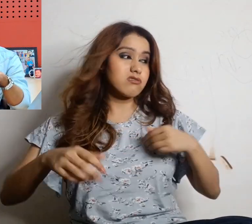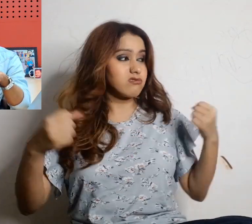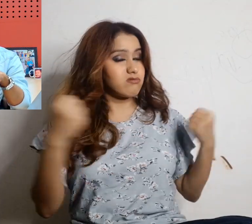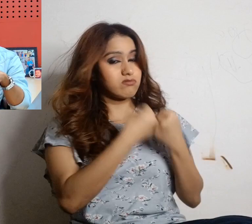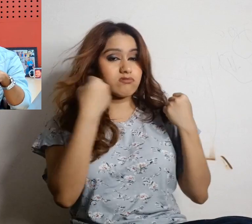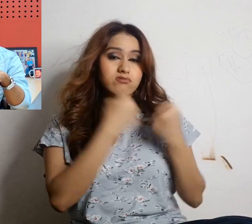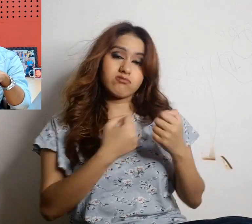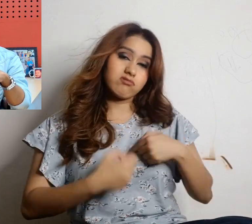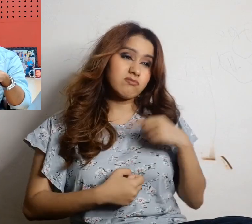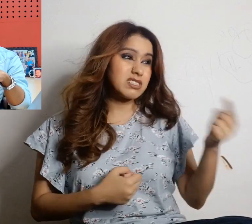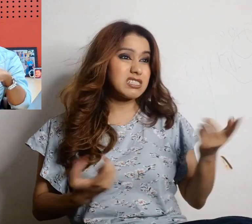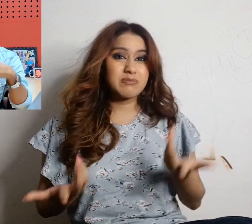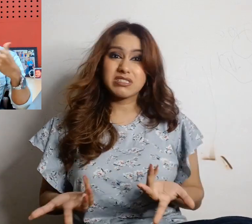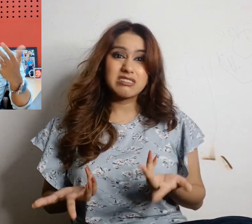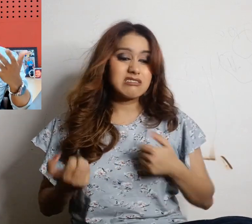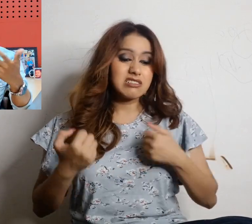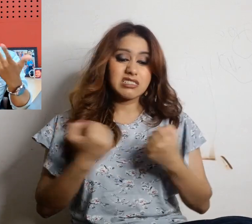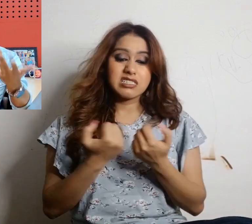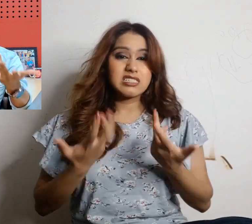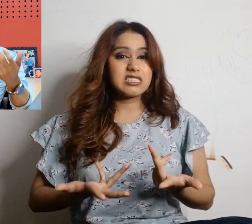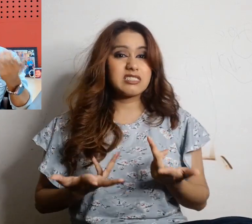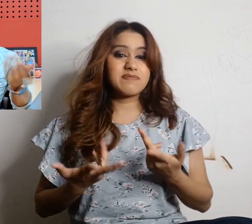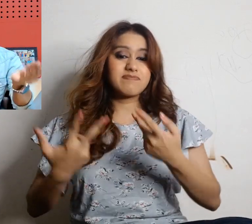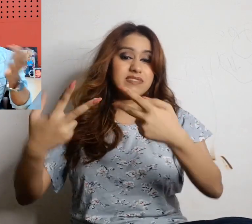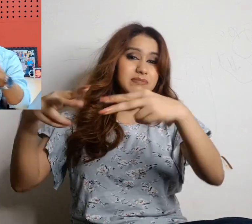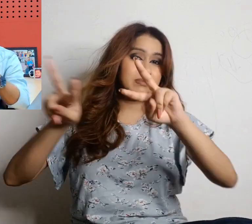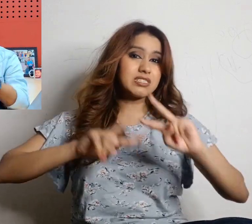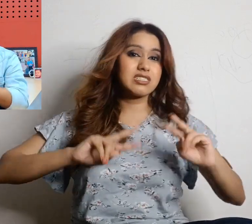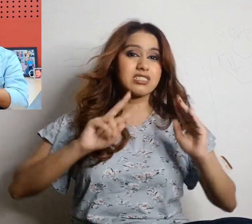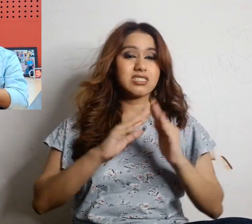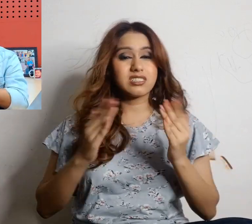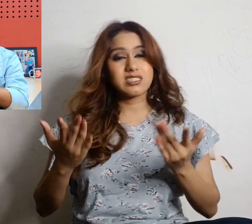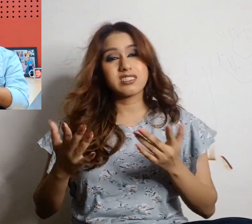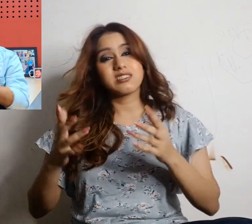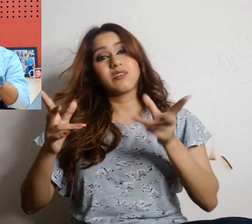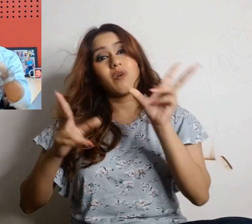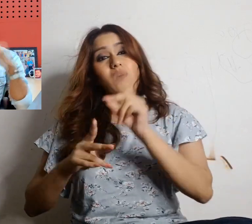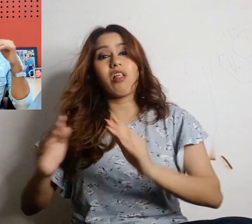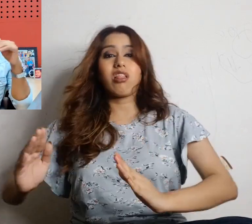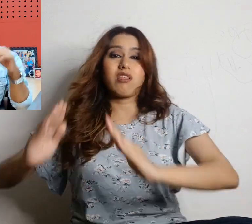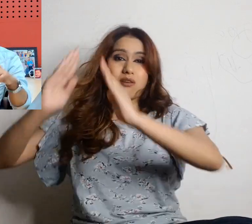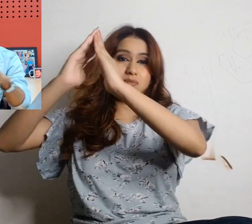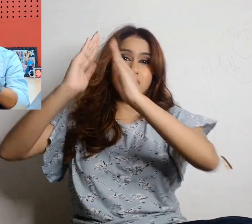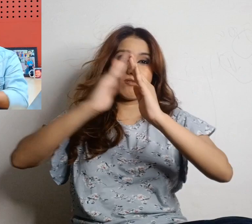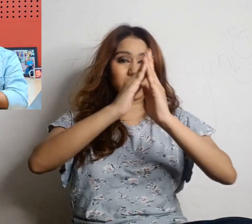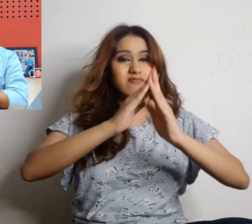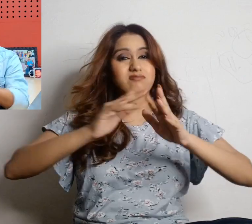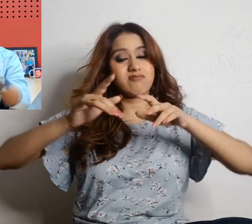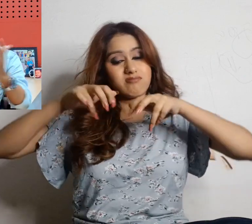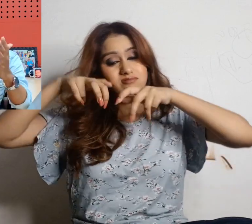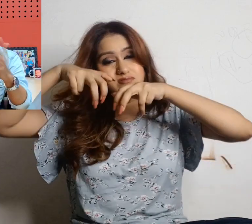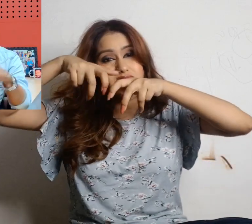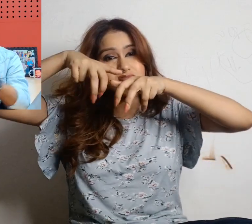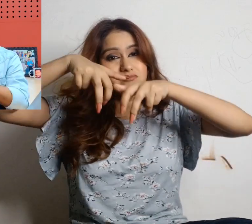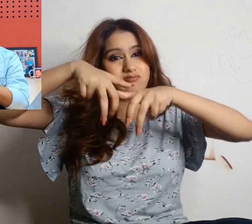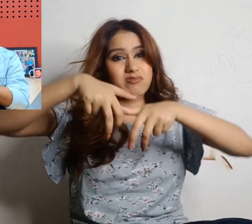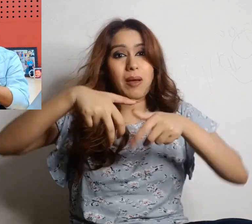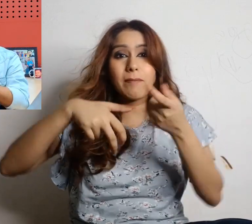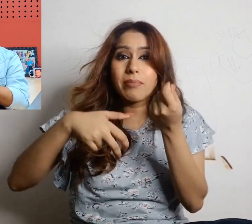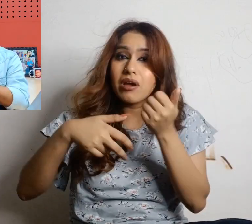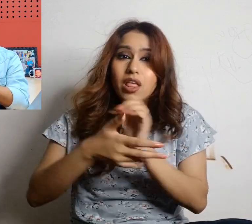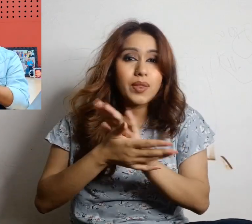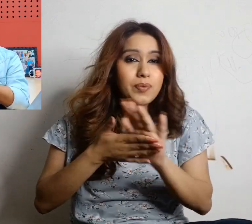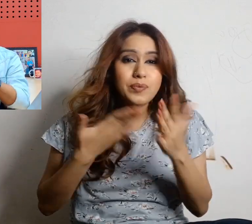करूंगा, लेकिन अभी क्या करे, अभी तो लड़ाई कर नहीं सकता था, वापस जाना था। पहाड़ उतरना शुरू किया। उसके पास में पैसे खत्म हो चुके